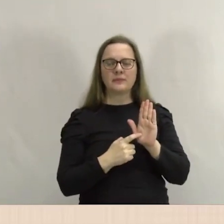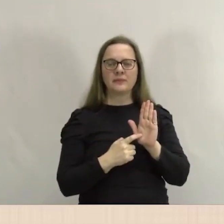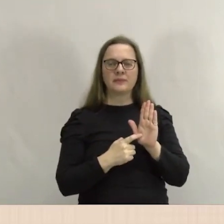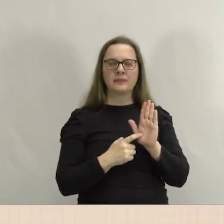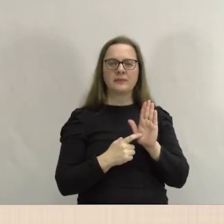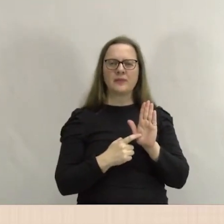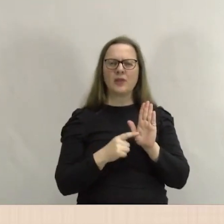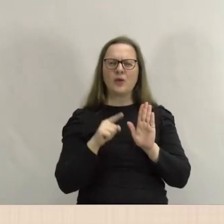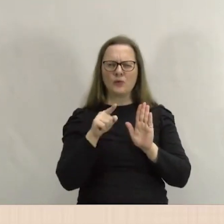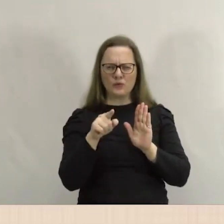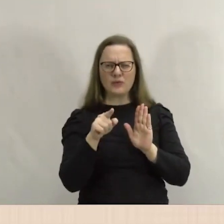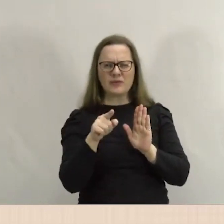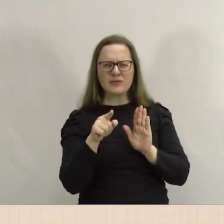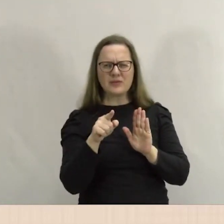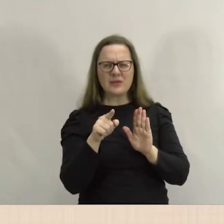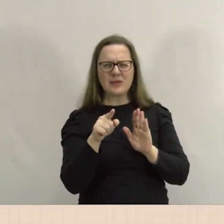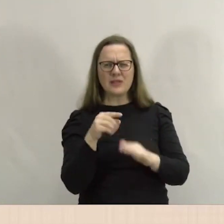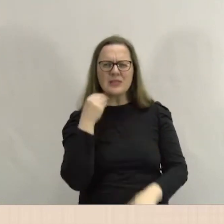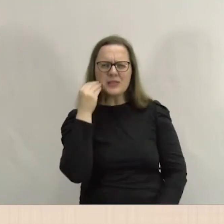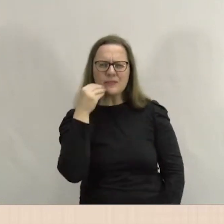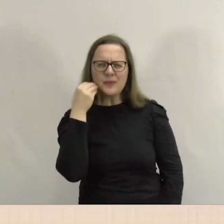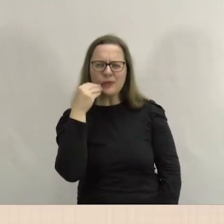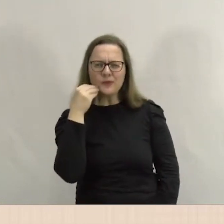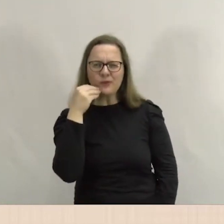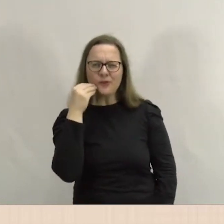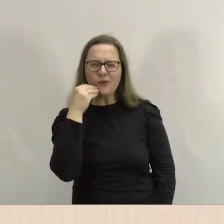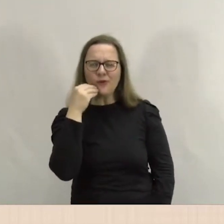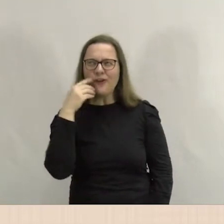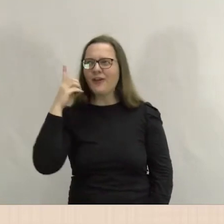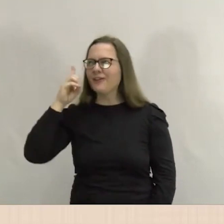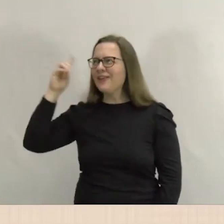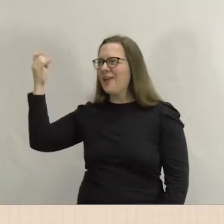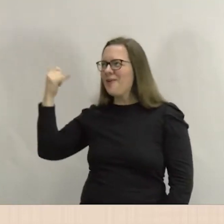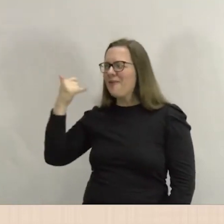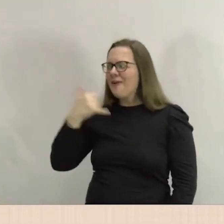Você tem essa experiência de arder no coração, não?